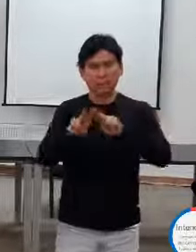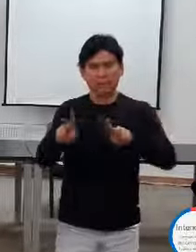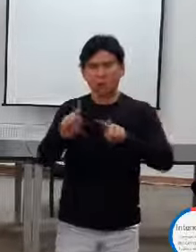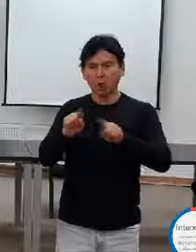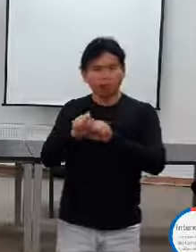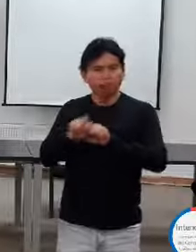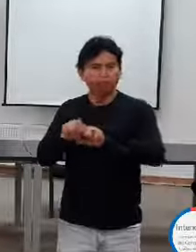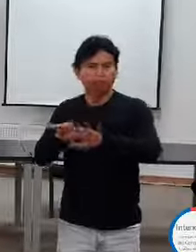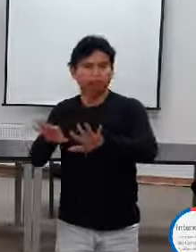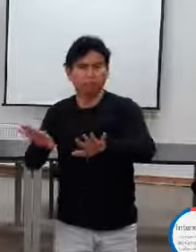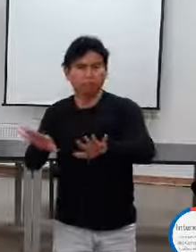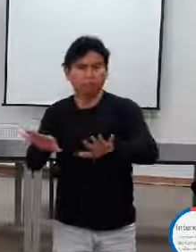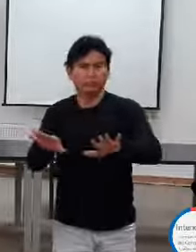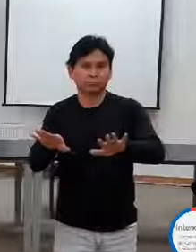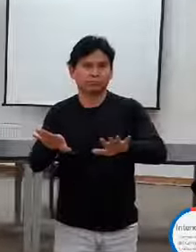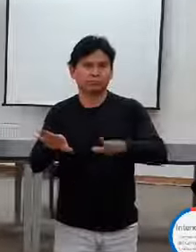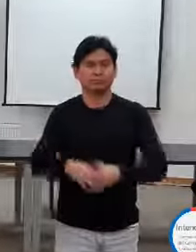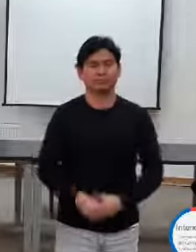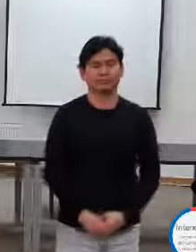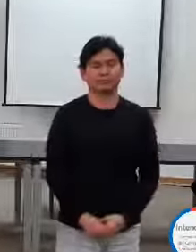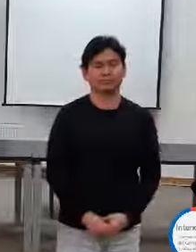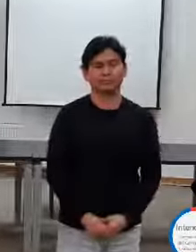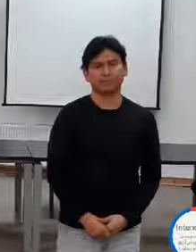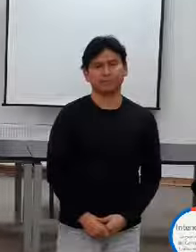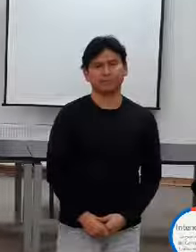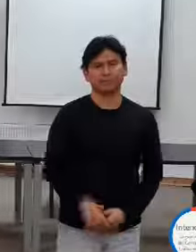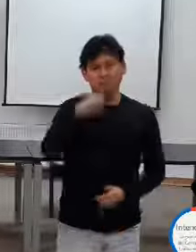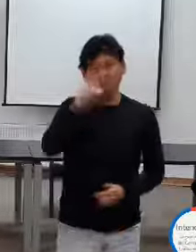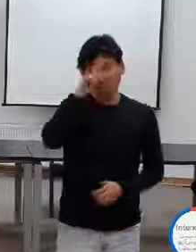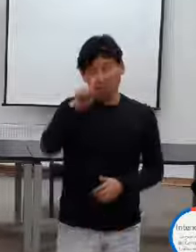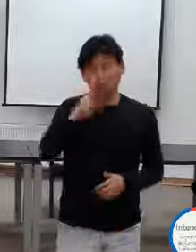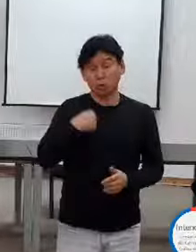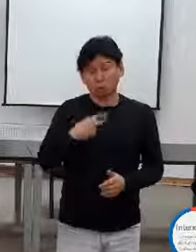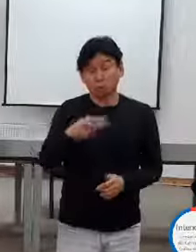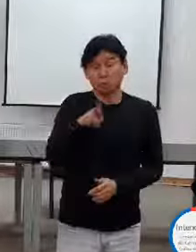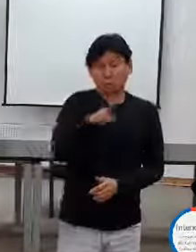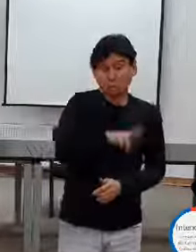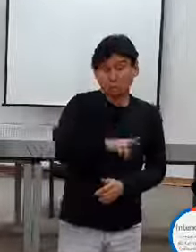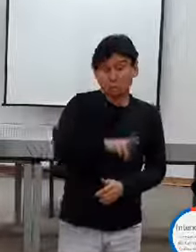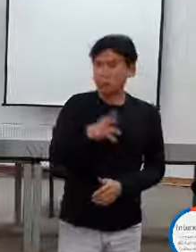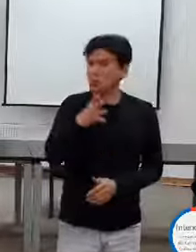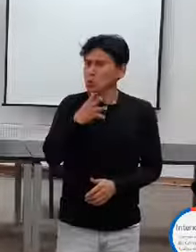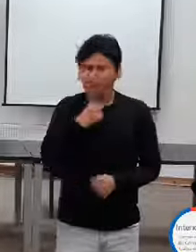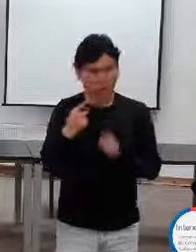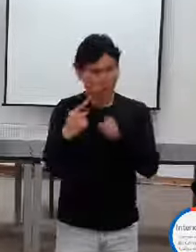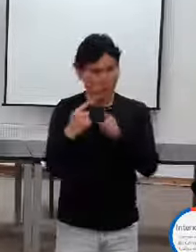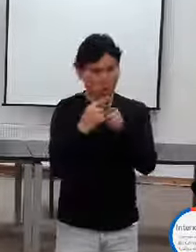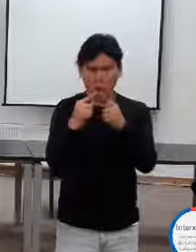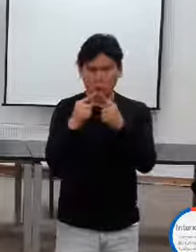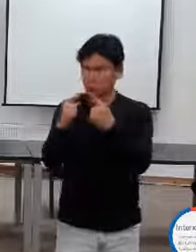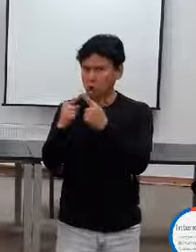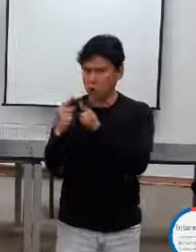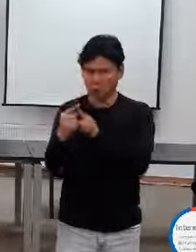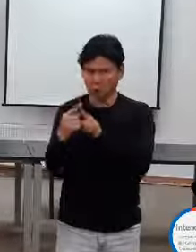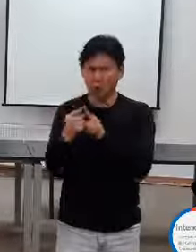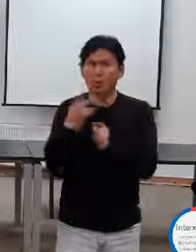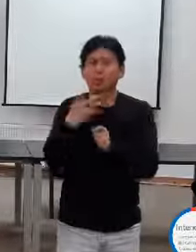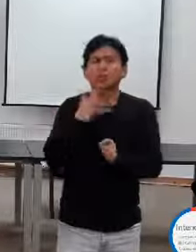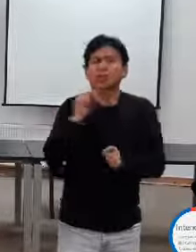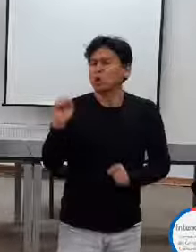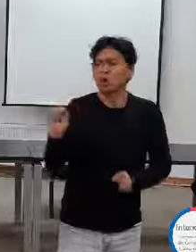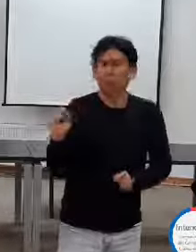contaminación de otros funcionarios pero como le insisto no hubo contacto intenso directo porque lo